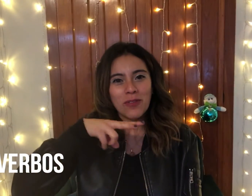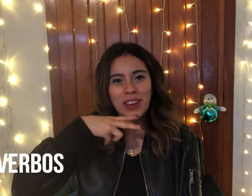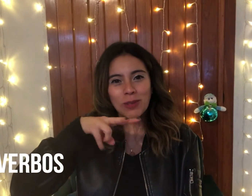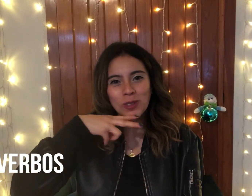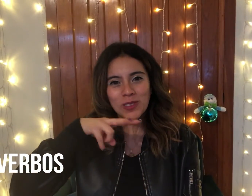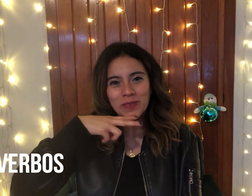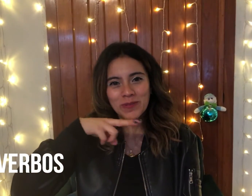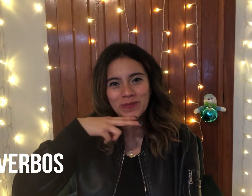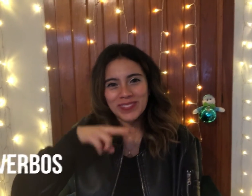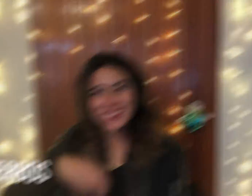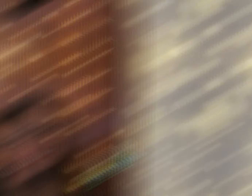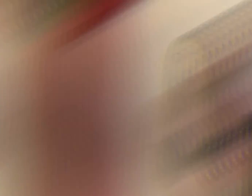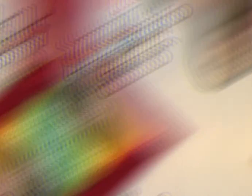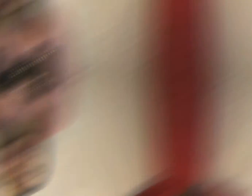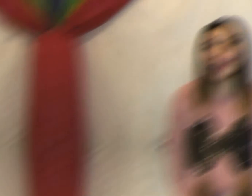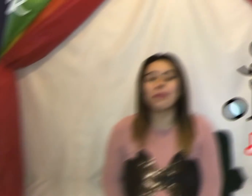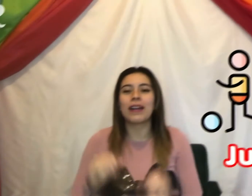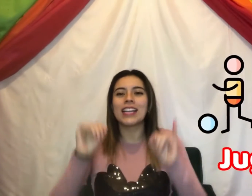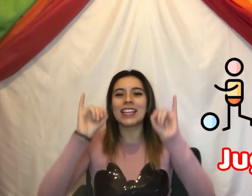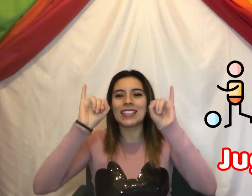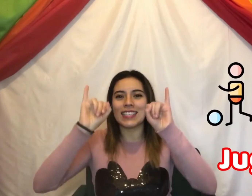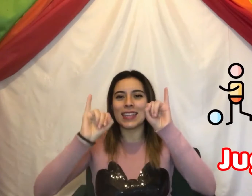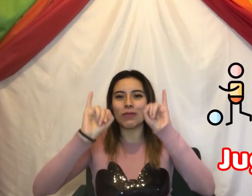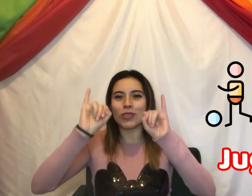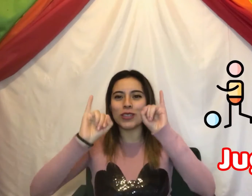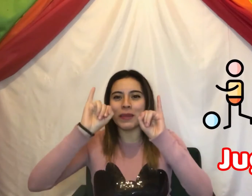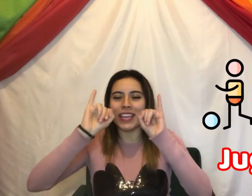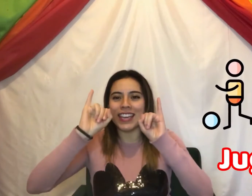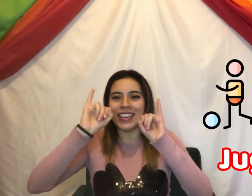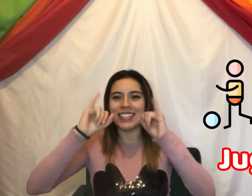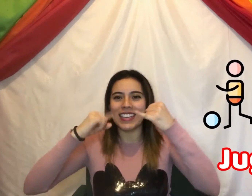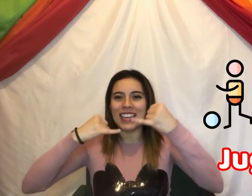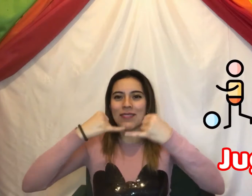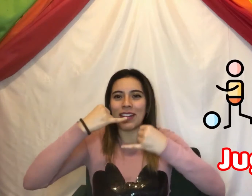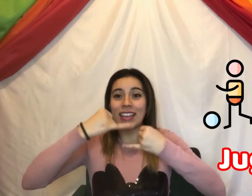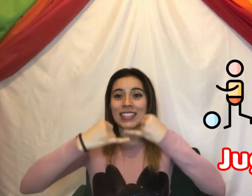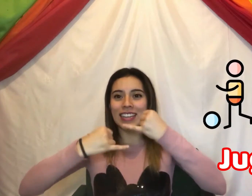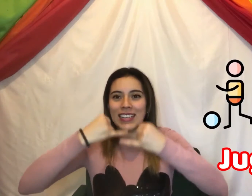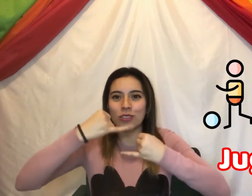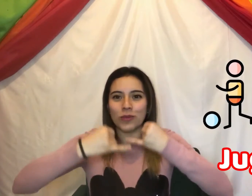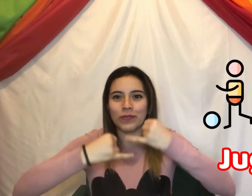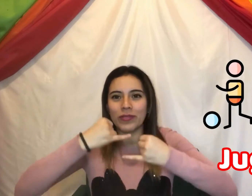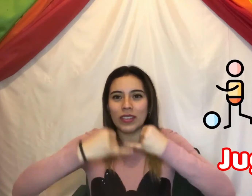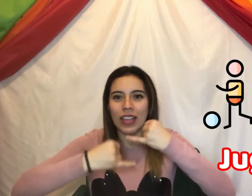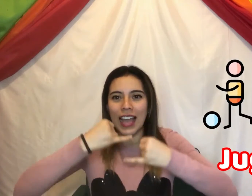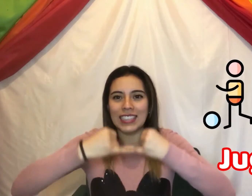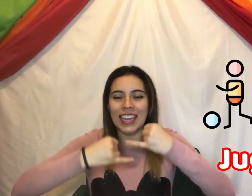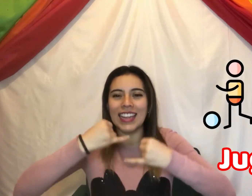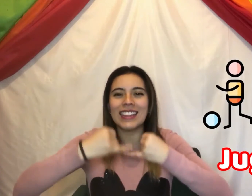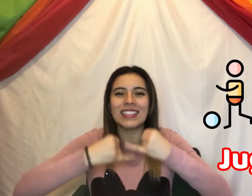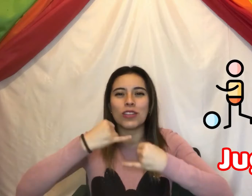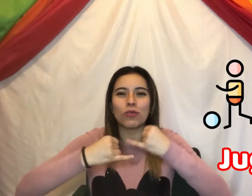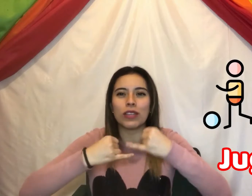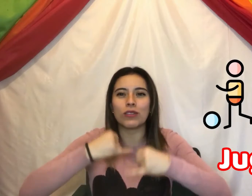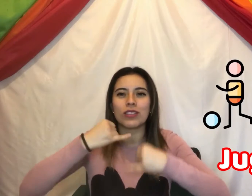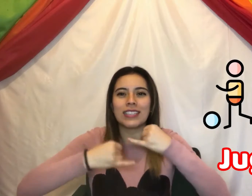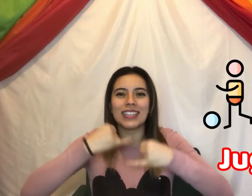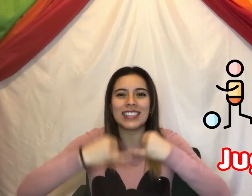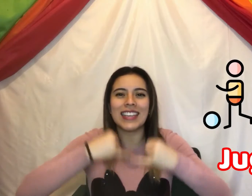Verbos. Jugar. Para eso necesitamos los meñiques y van a hacer esto. Hacia adelante, circulitos. Esta es la seña de